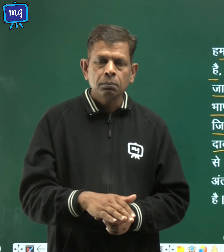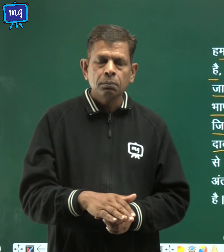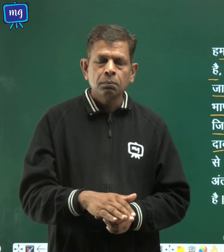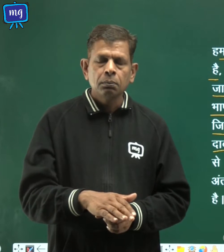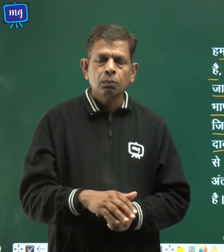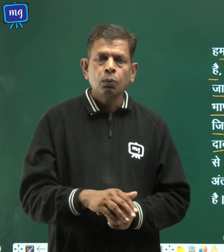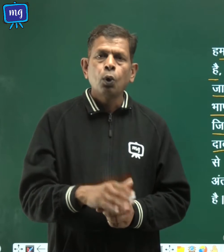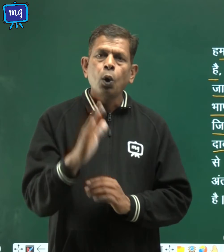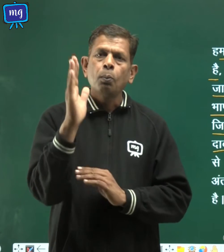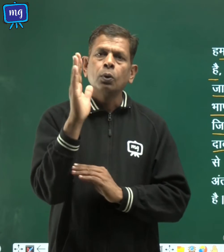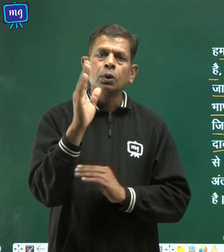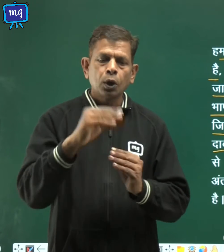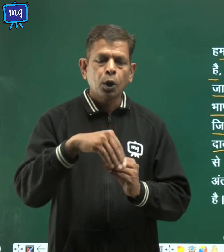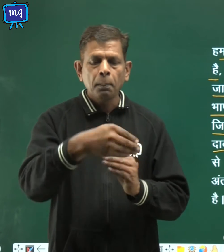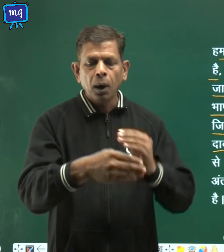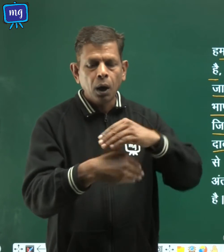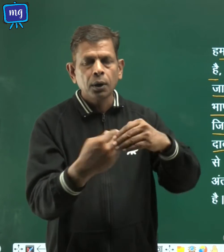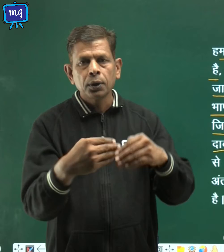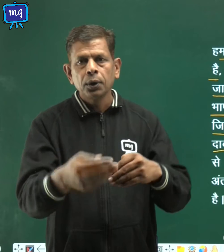बोतल के बाहर की